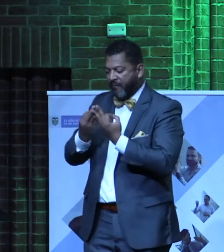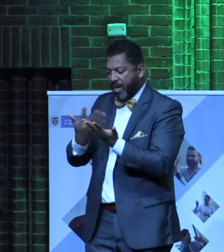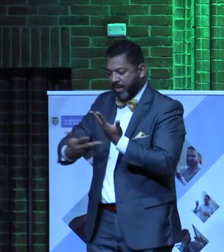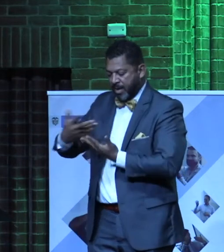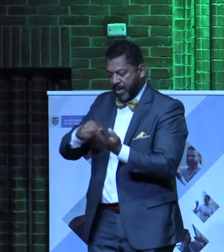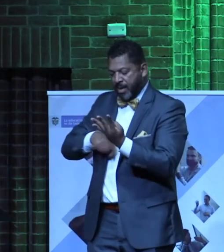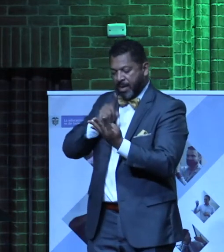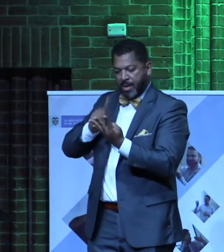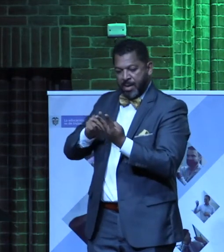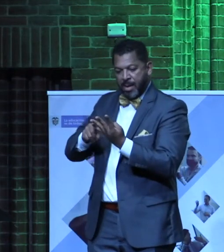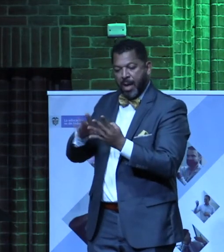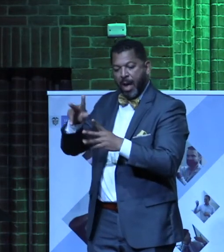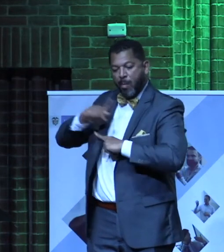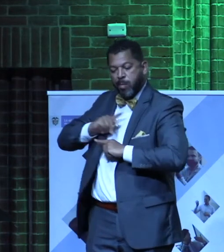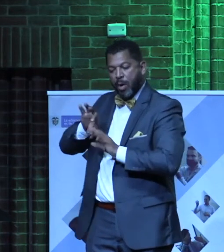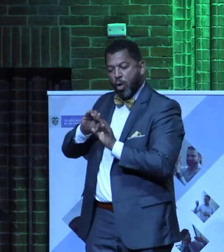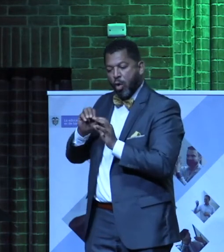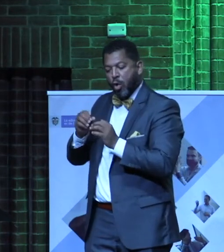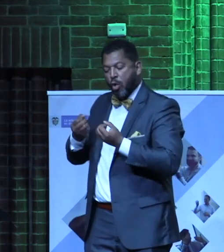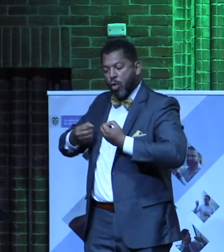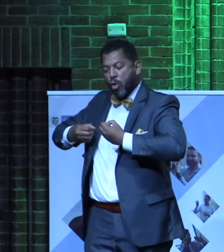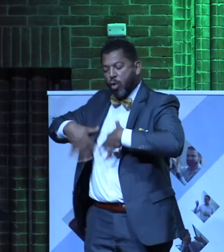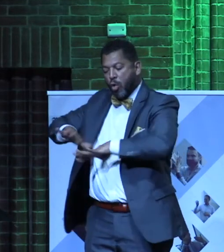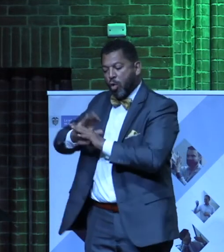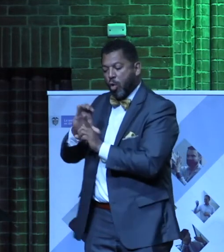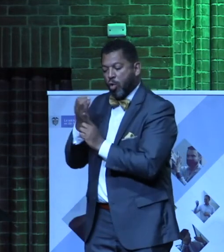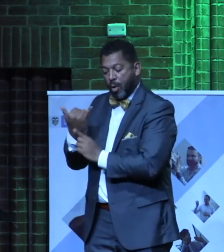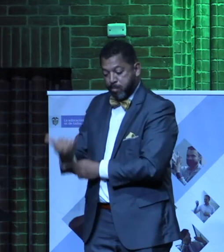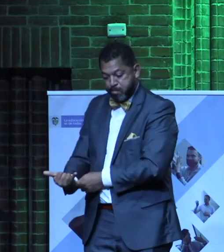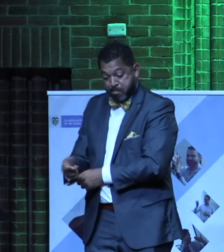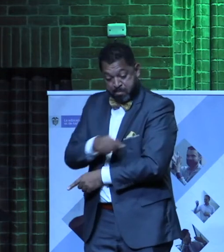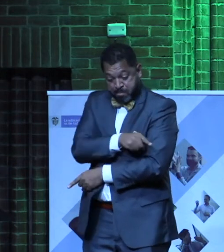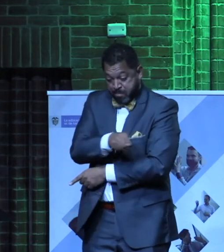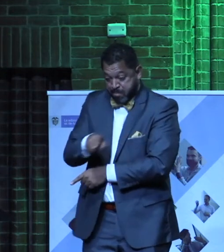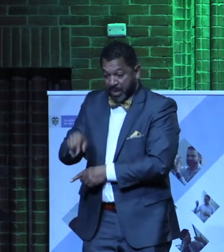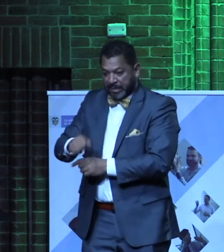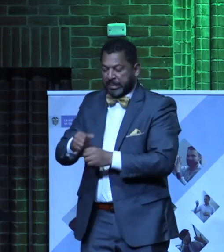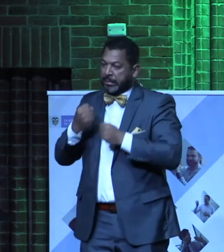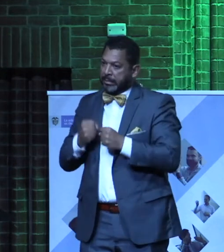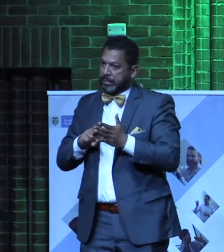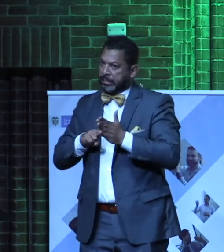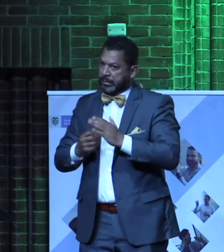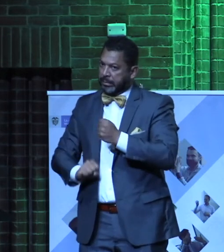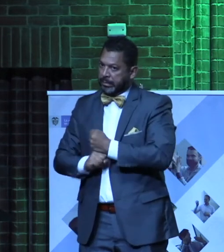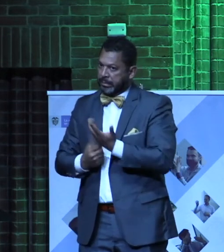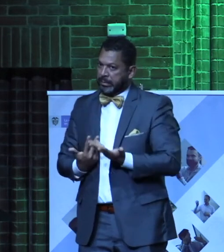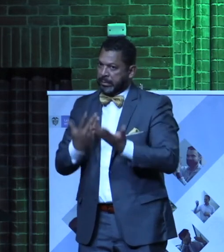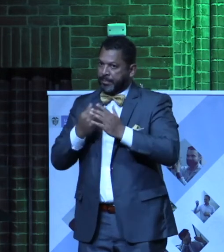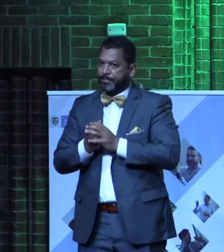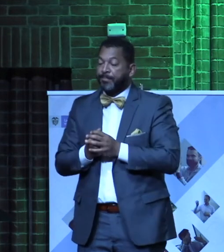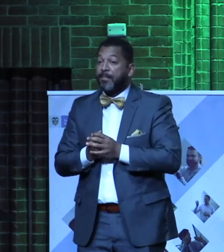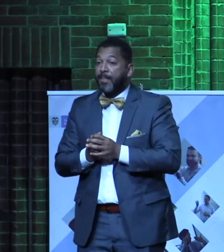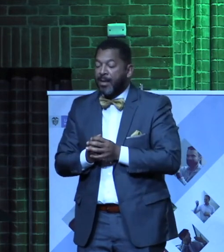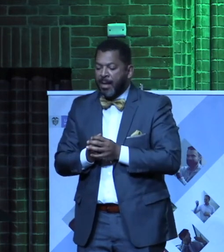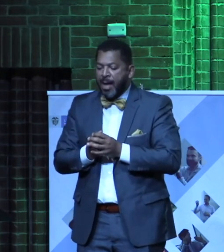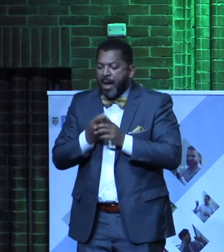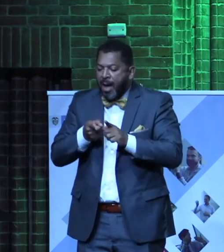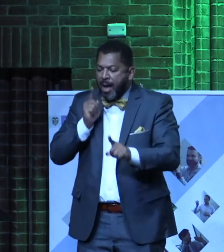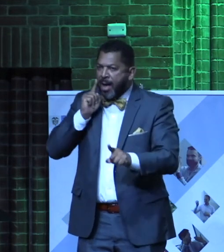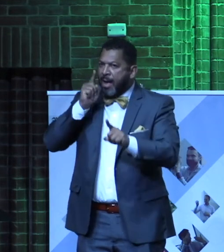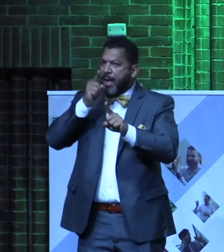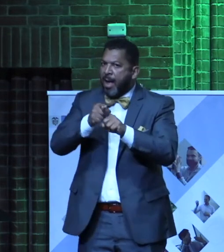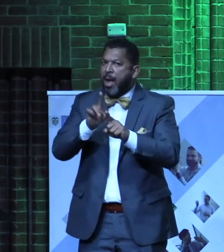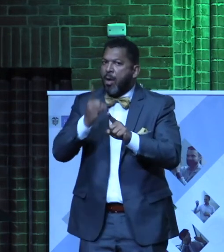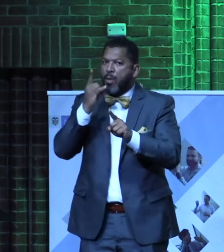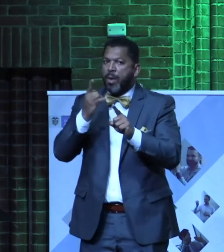modalidad propia e intercultural, que tiene una visión fuertemente étnica. Y en ese orden de ideas logramos incorporar